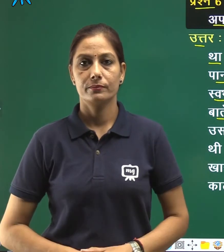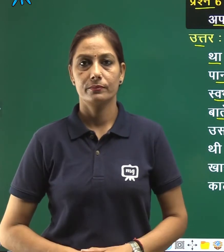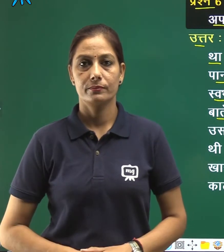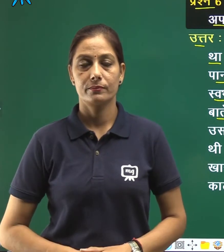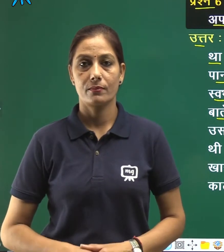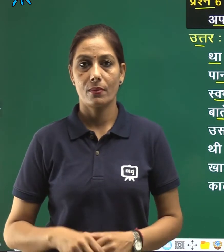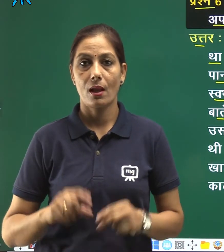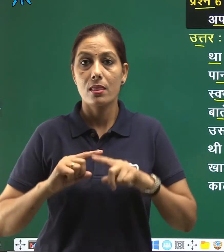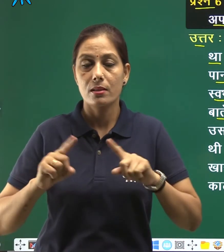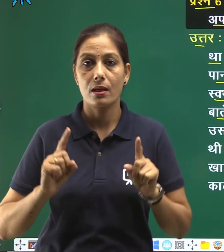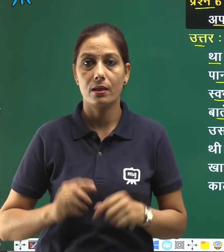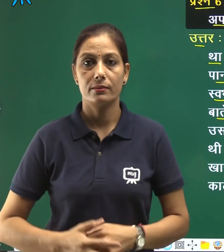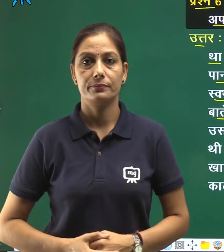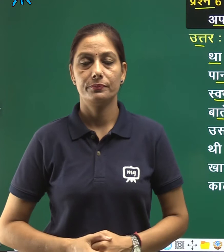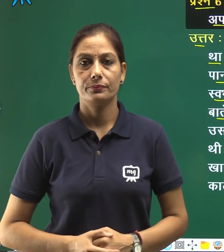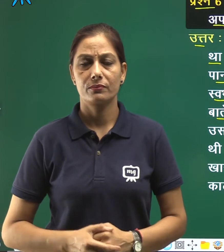तथा